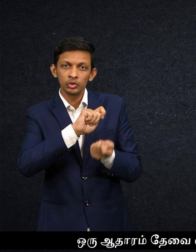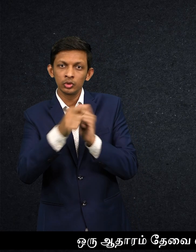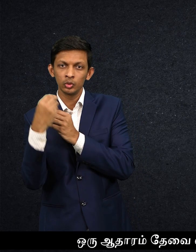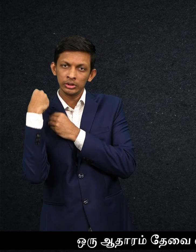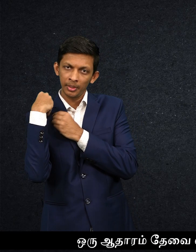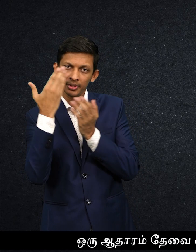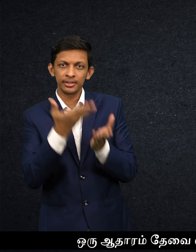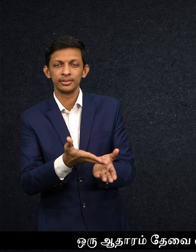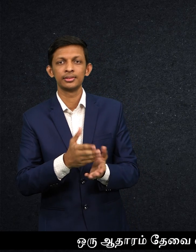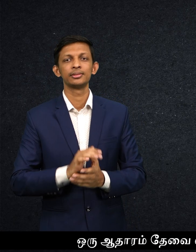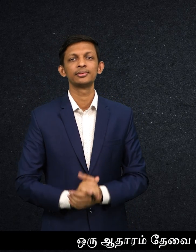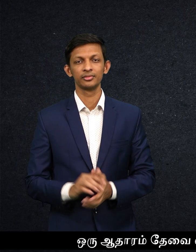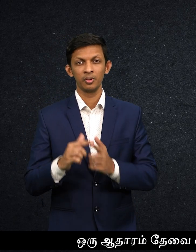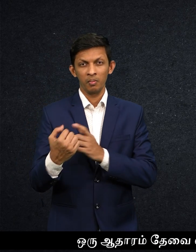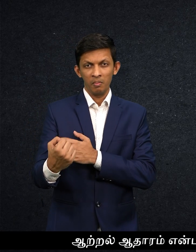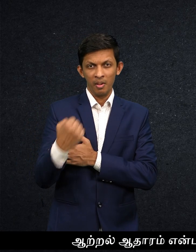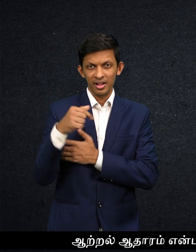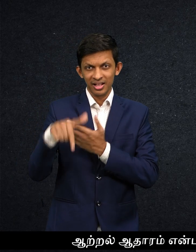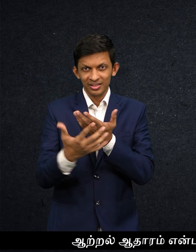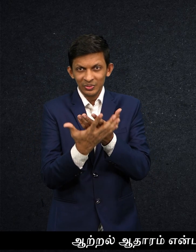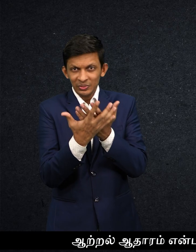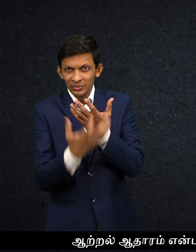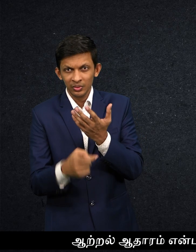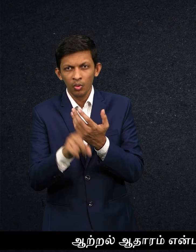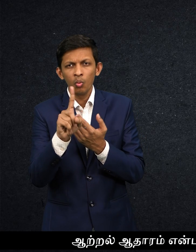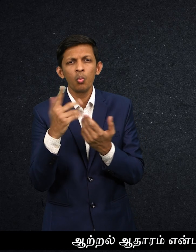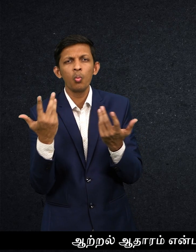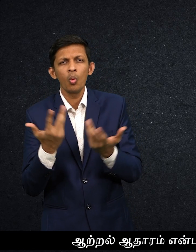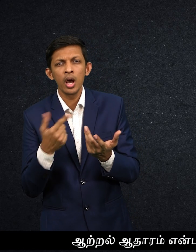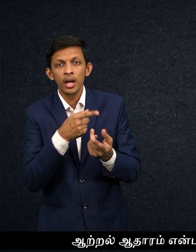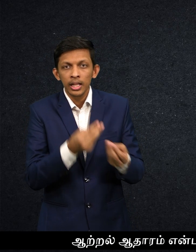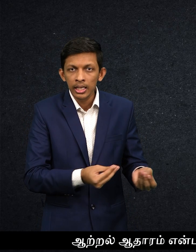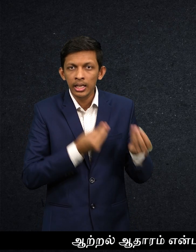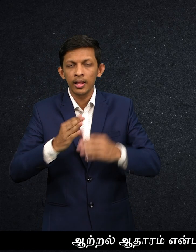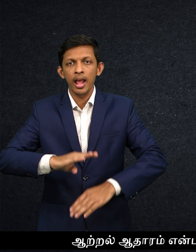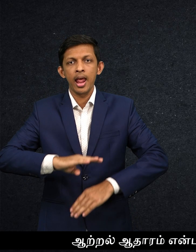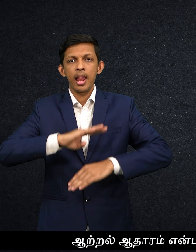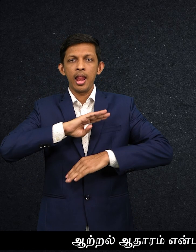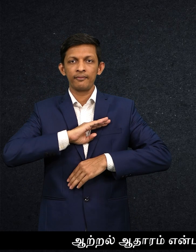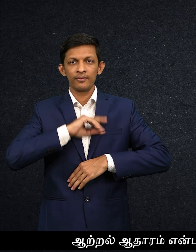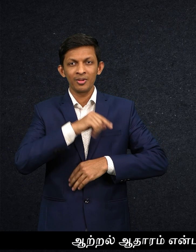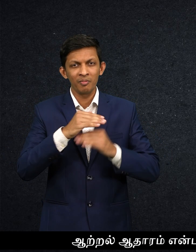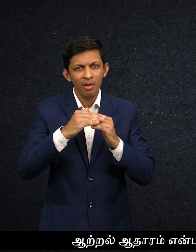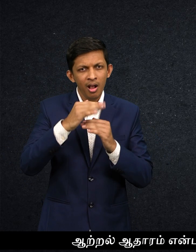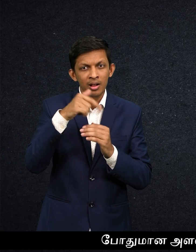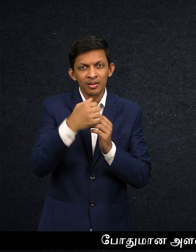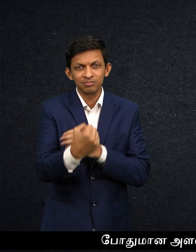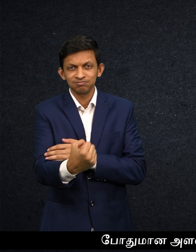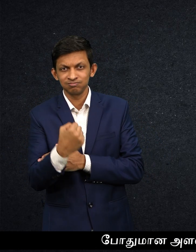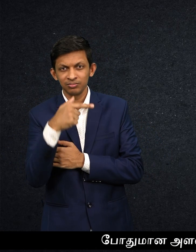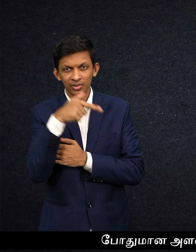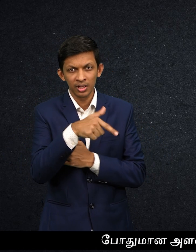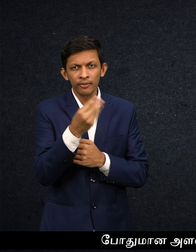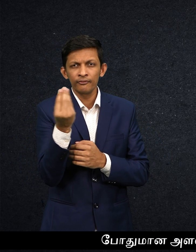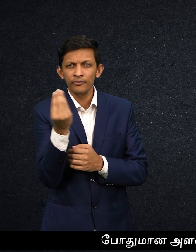கொள்கிறோம். ஆற்றல் ஆதாரம் என்பது நீண்ட காலத்திற்கு வசதியான வடிவத்தில்